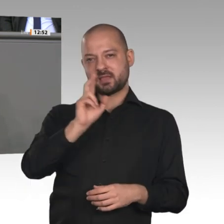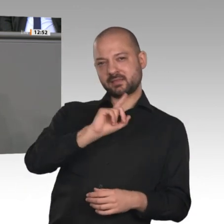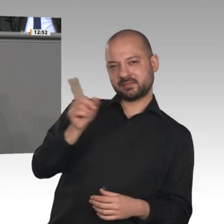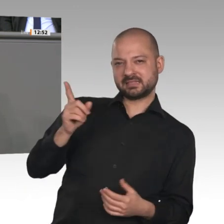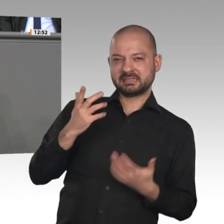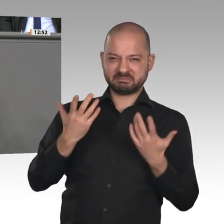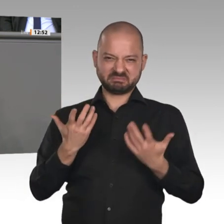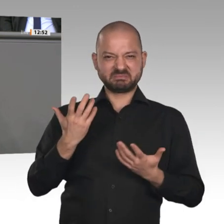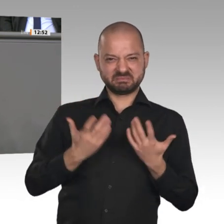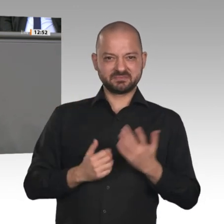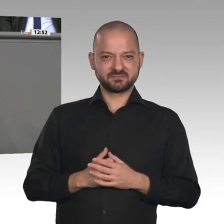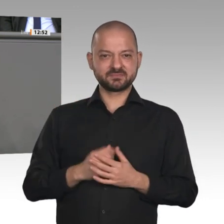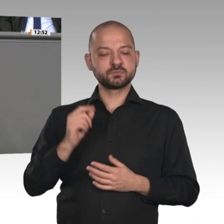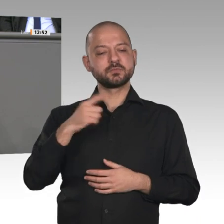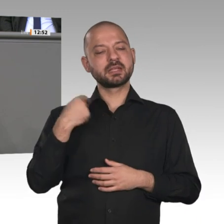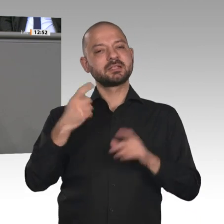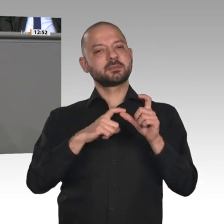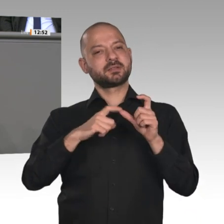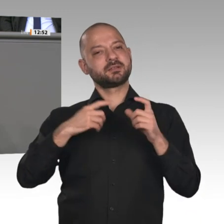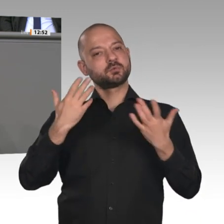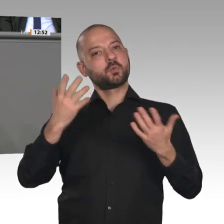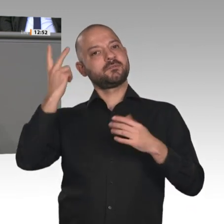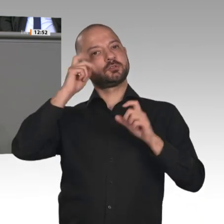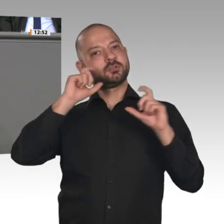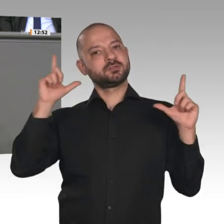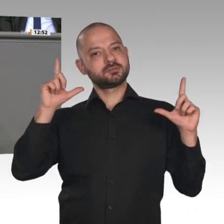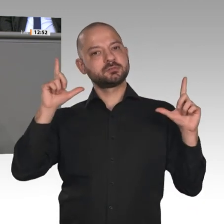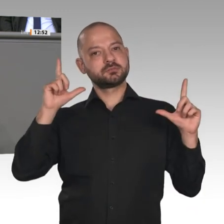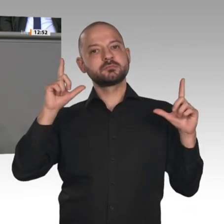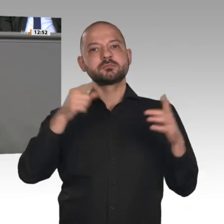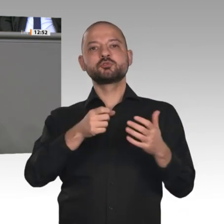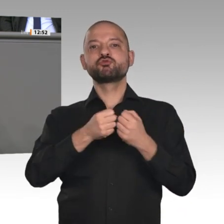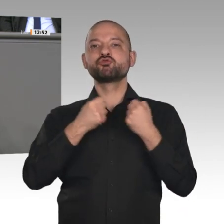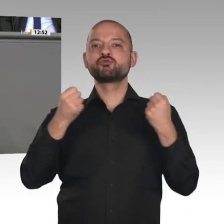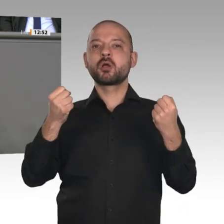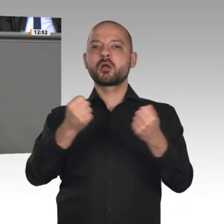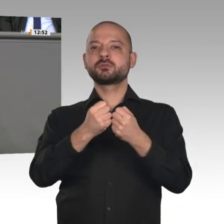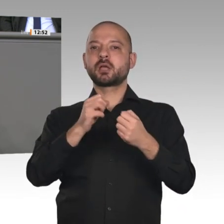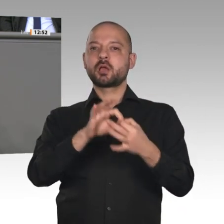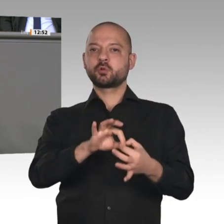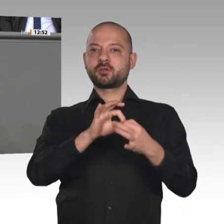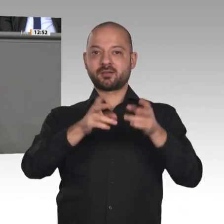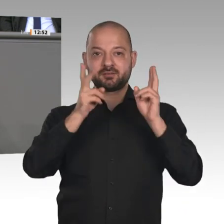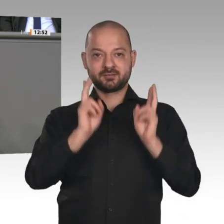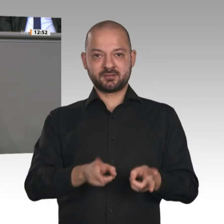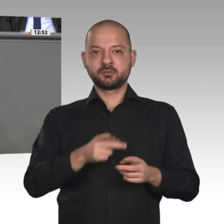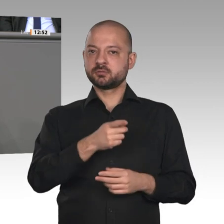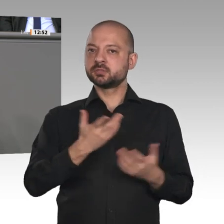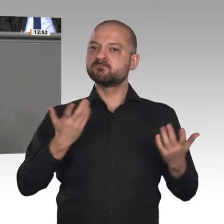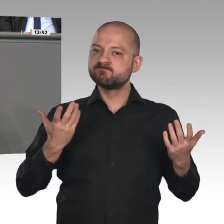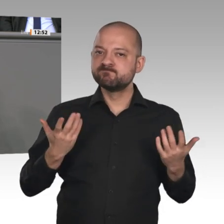als SPD-Fraktion ist, dass das Staatsangehörigkeitsrecht generell einen Akzent auf Inklusives,